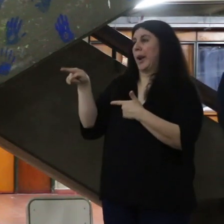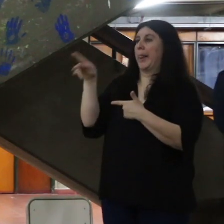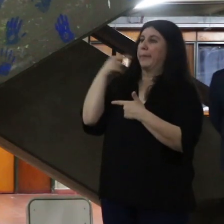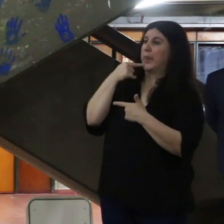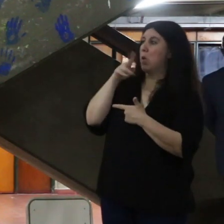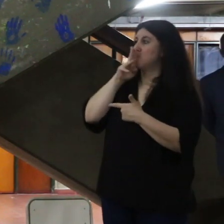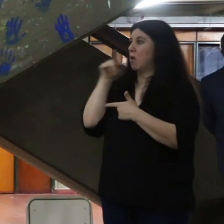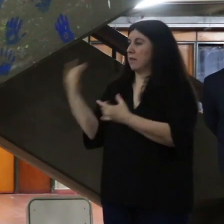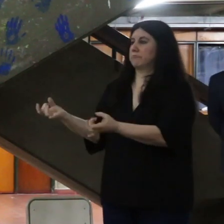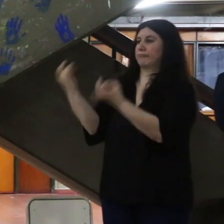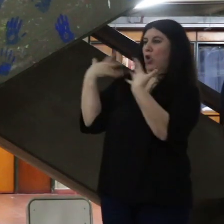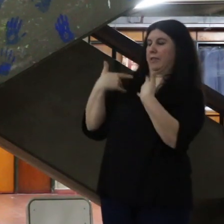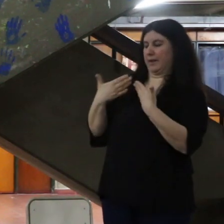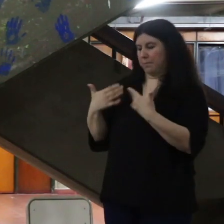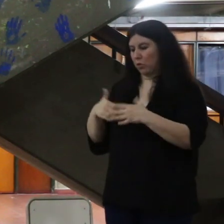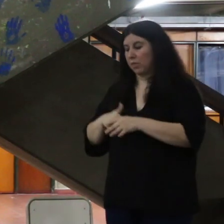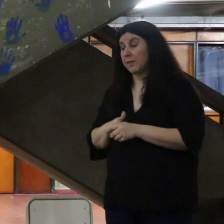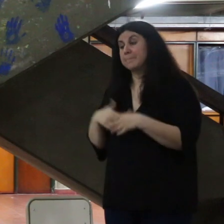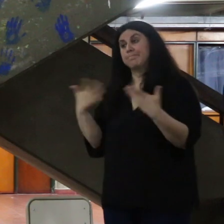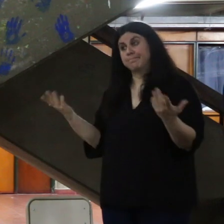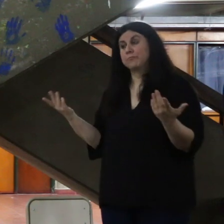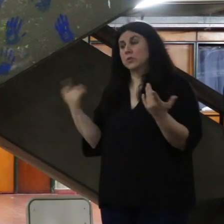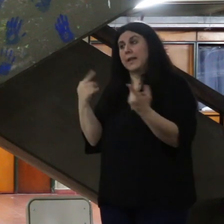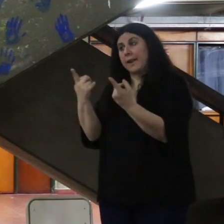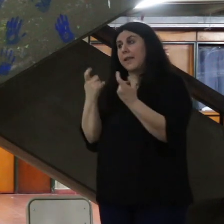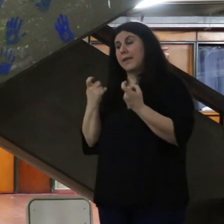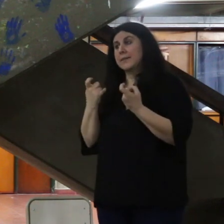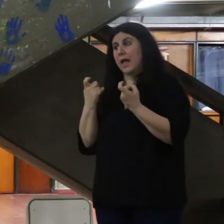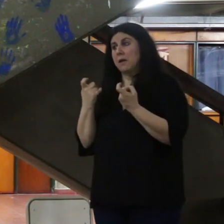contagie. Entonces necesitamos